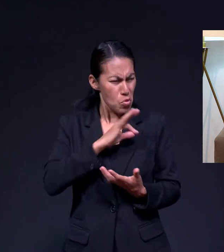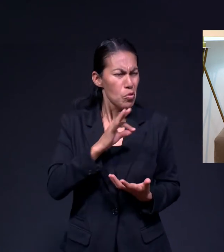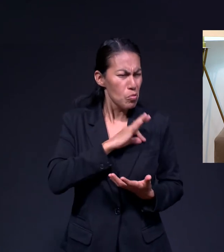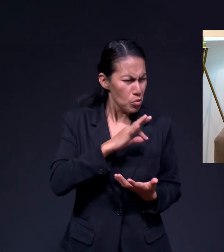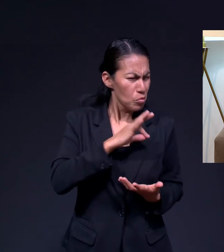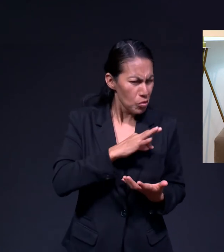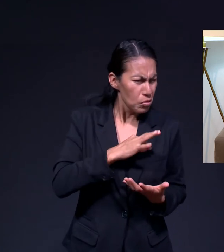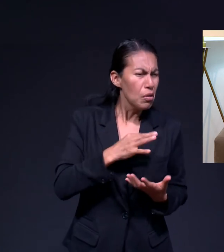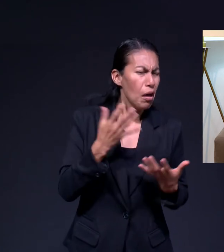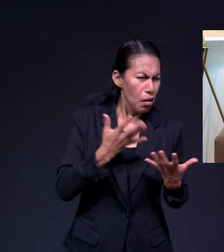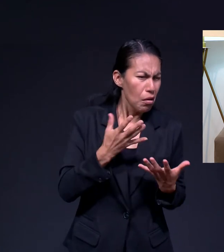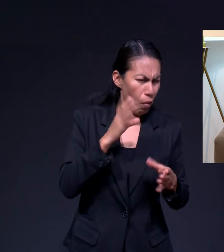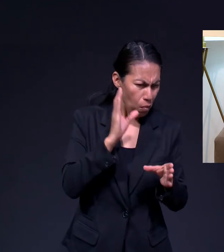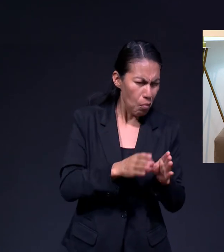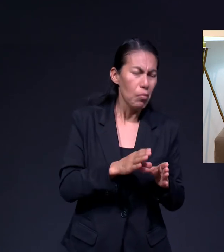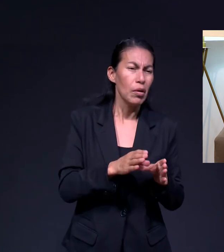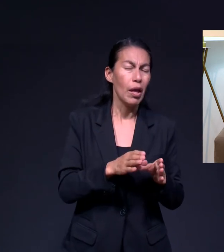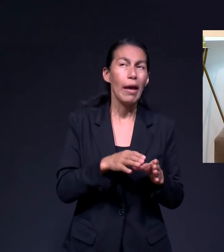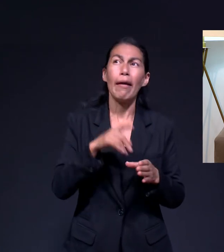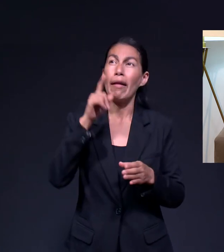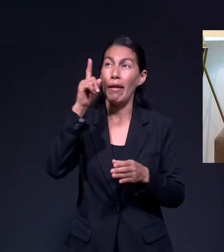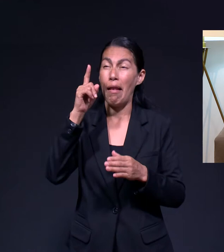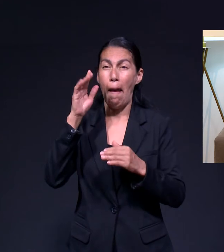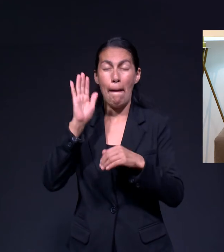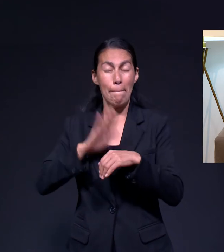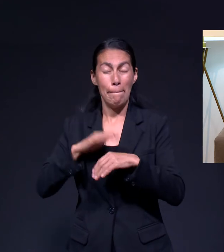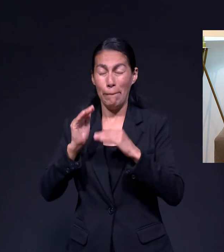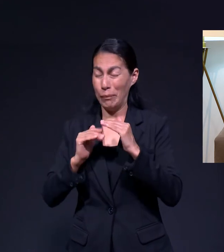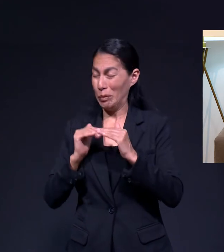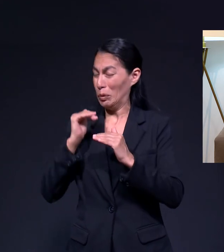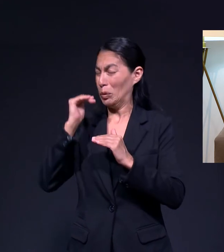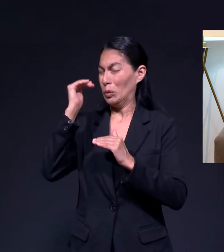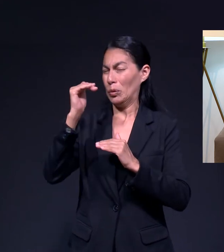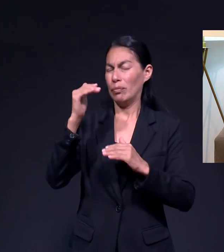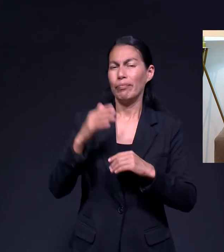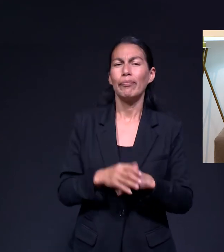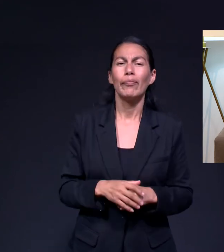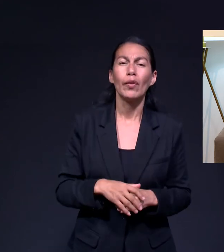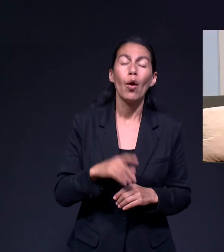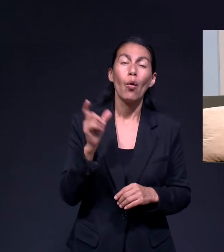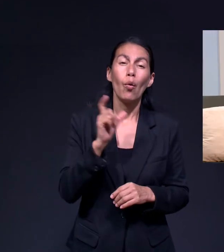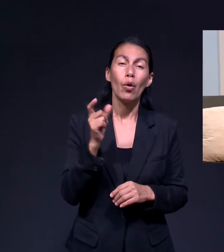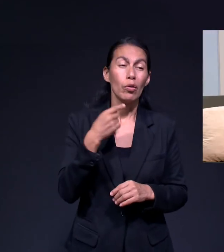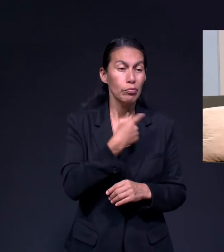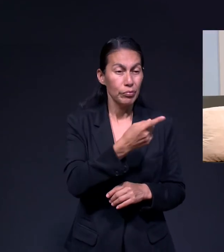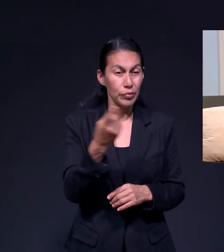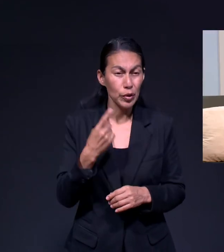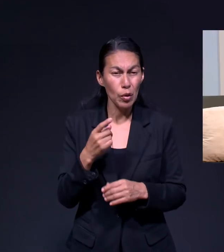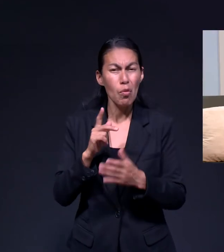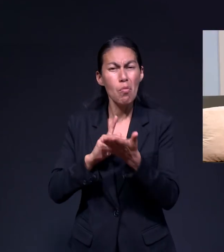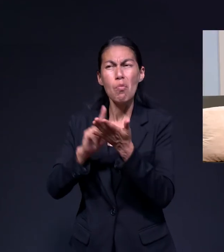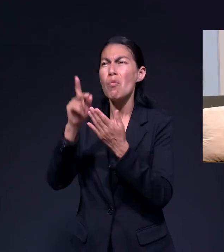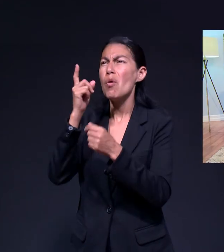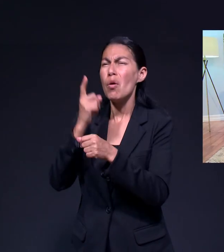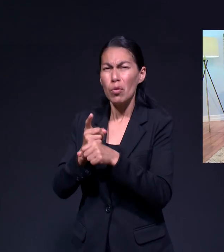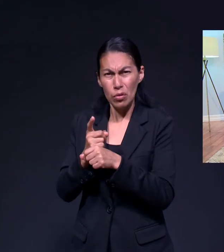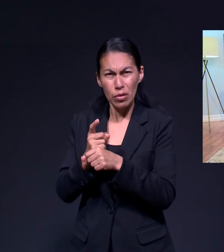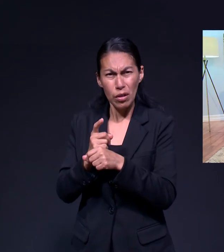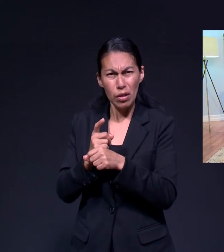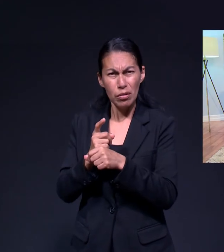hombre pero nos lleva a una confianza plena de su voluntad cuando lo